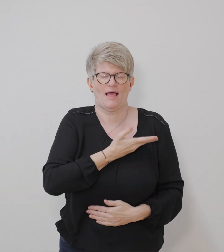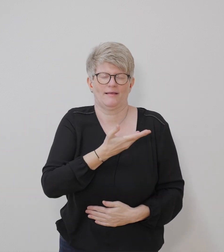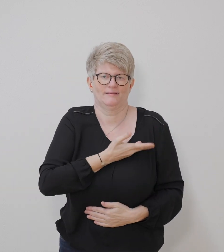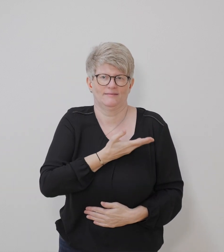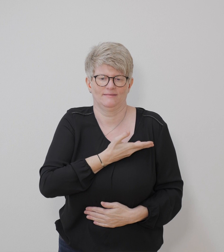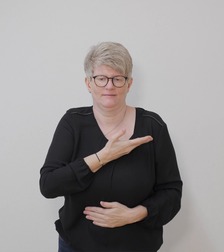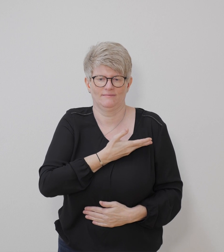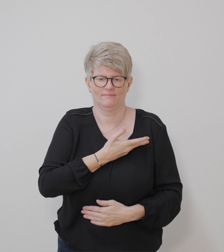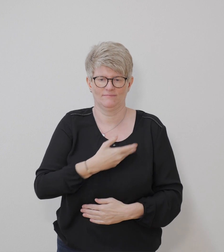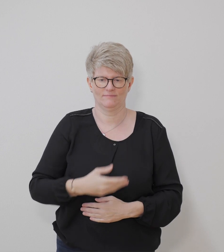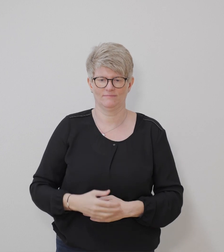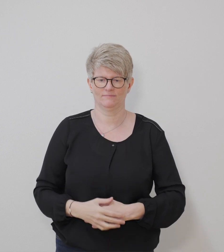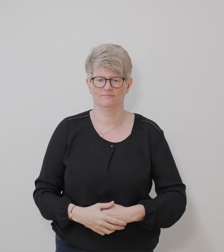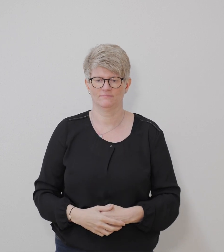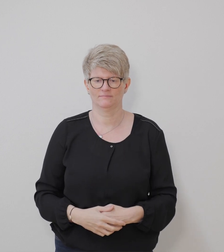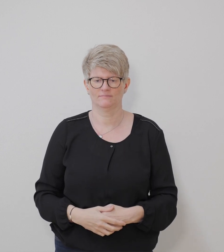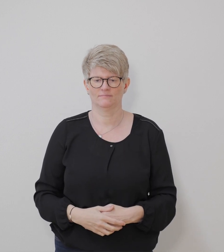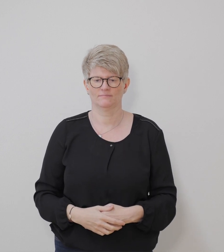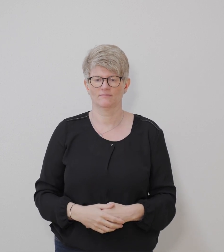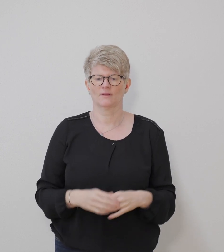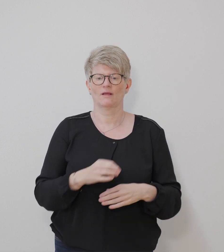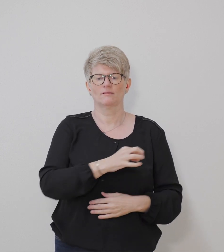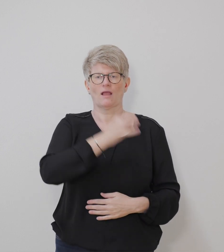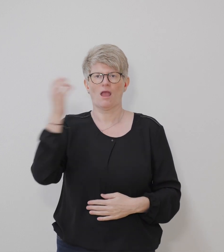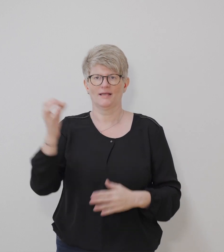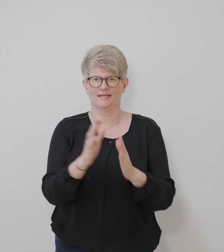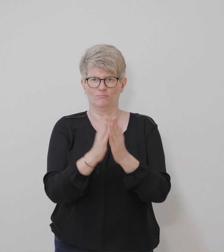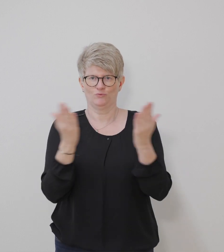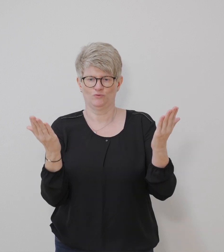Aus dem Tagebuch des Künstlers Nikodemus L.